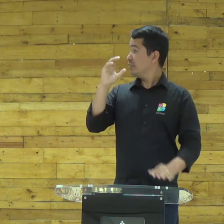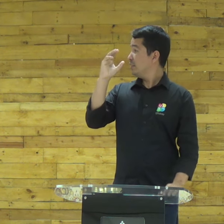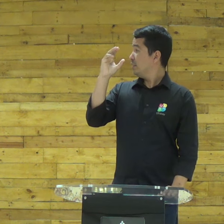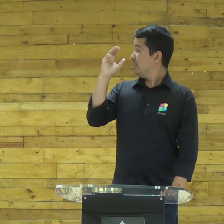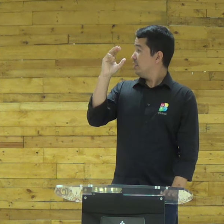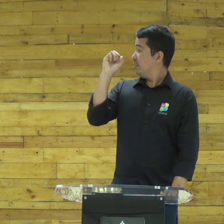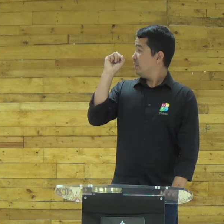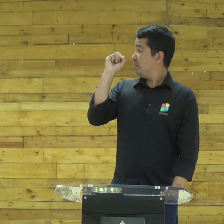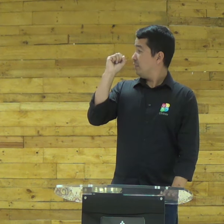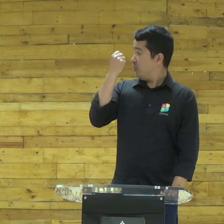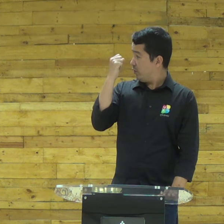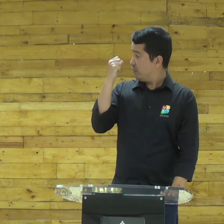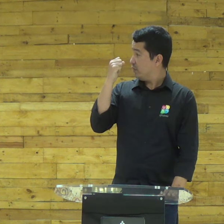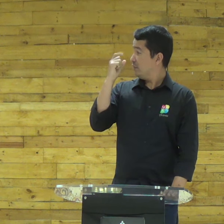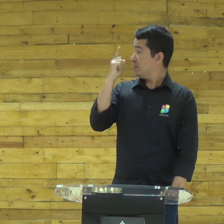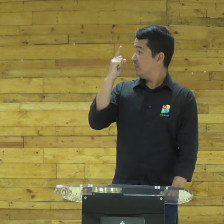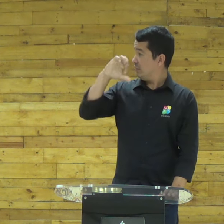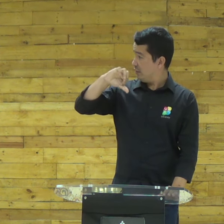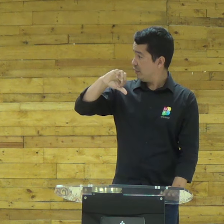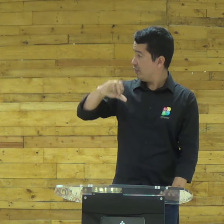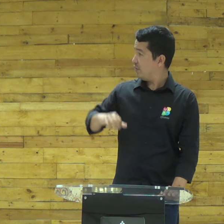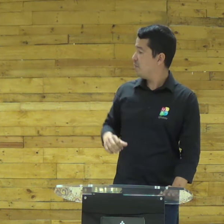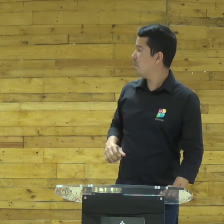Capítulo 28 Versículo